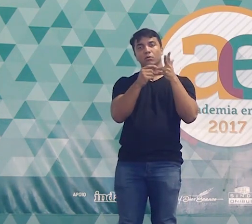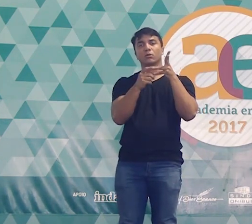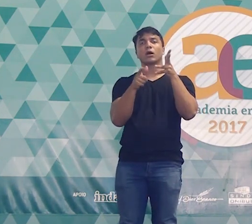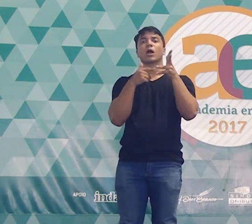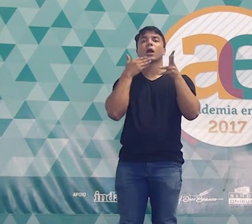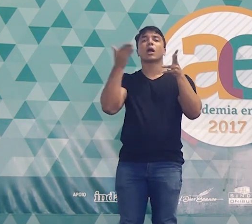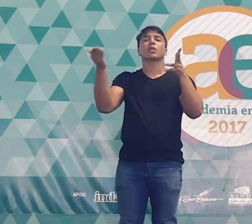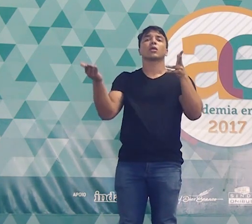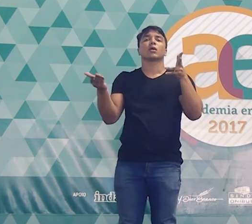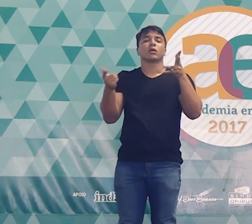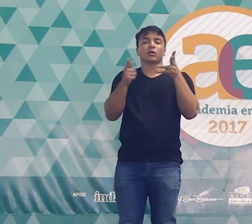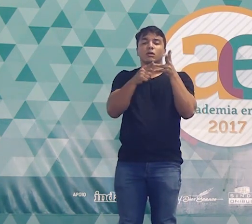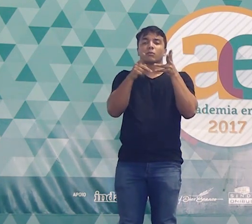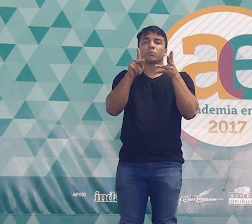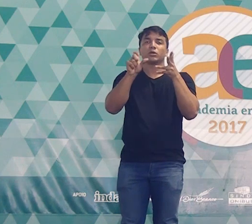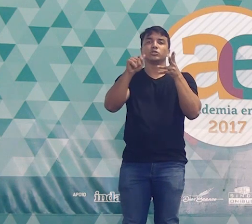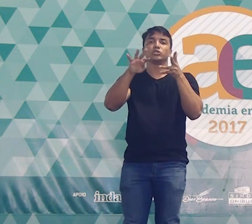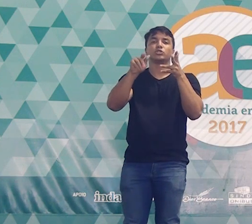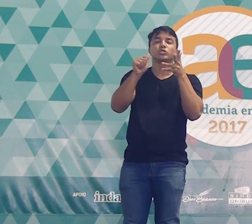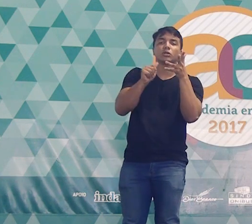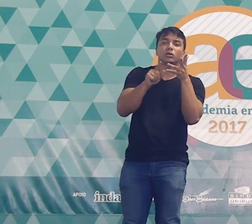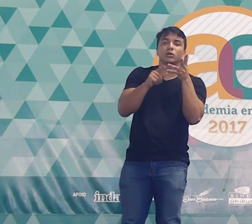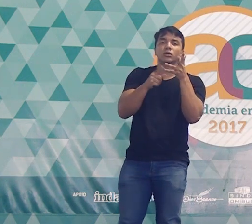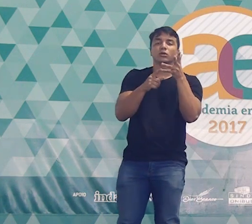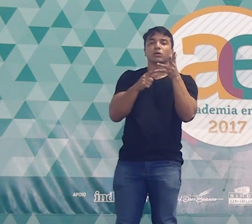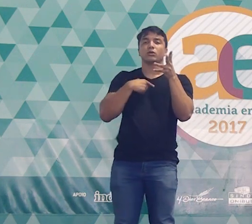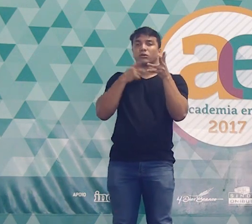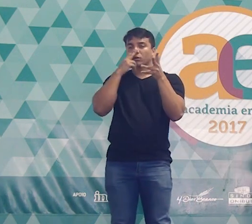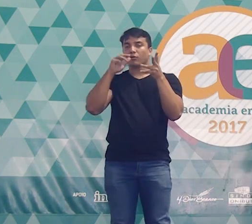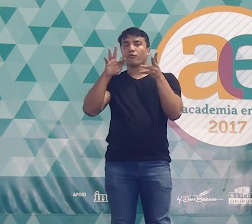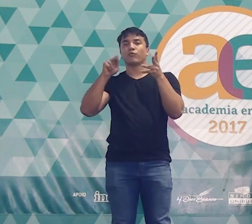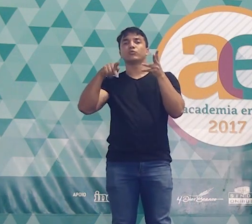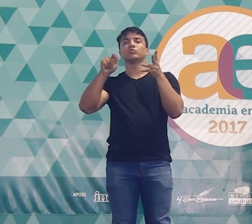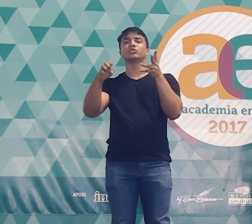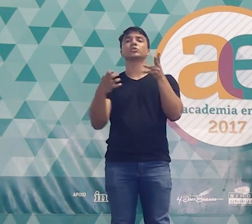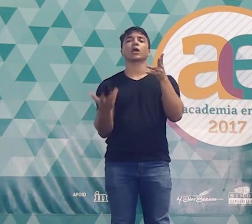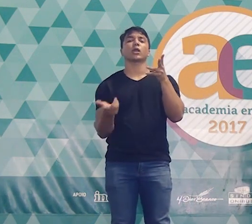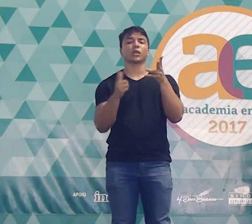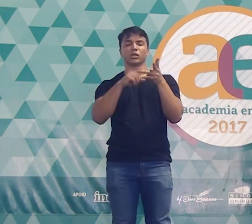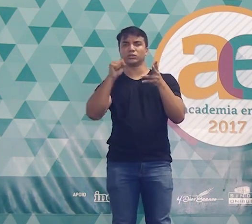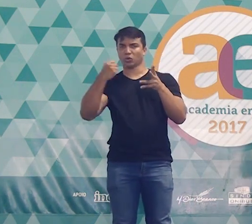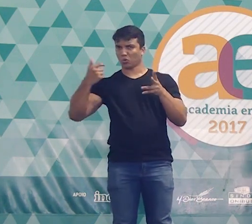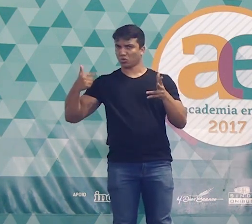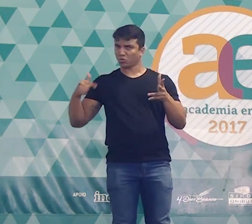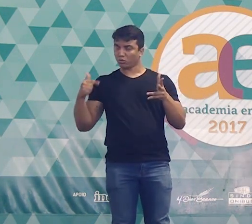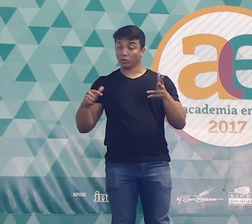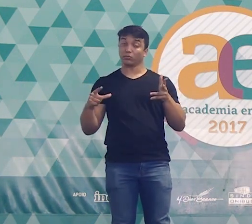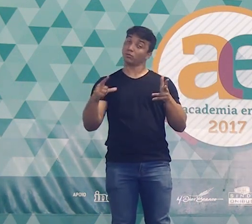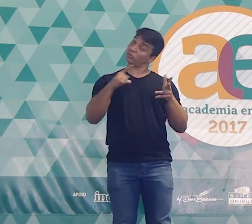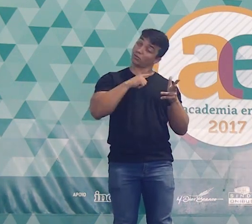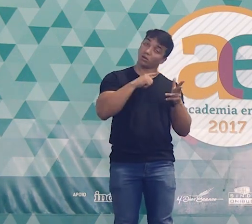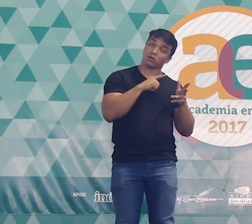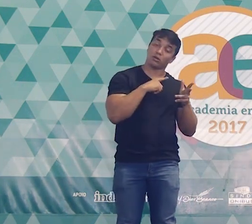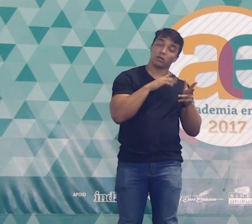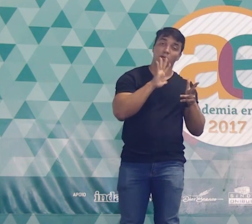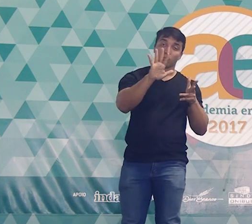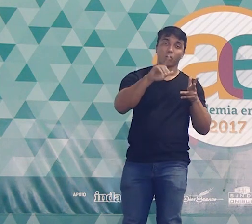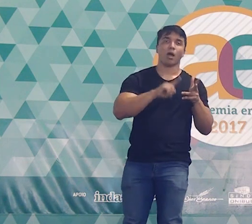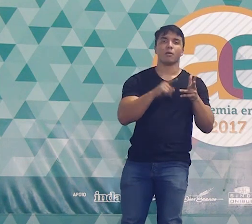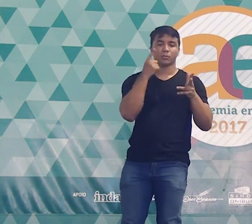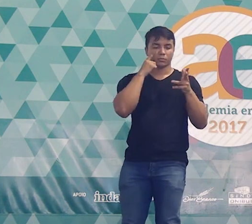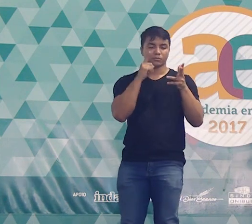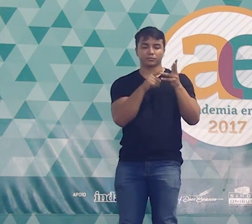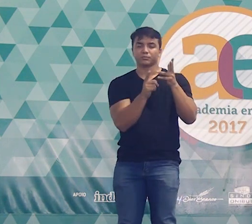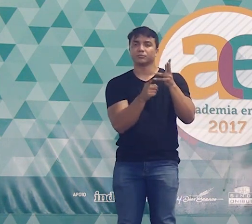reinos? Cadê o reino protista? Cadê o reino, por exemplo, fungi? Eles não têm células? Tem, eles têm células. Mas para